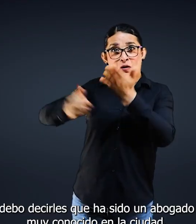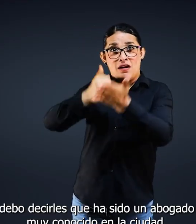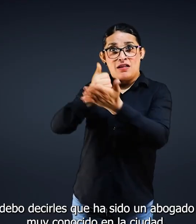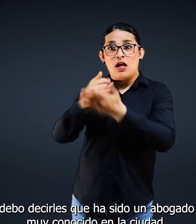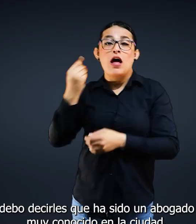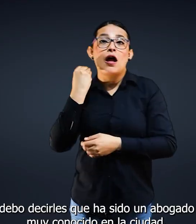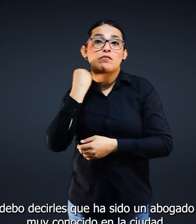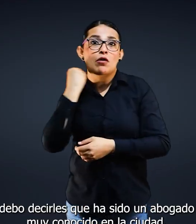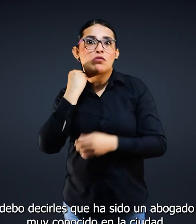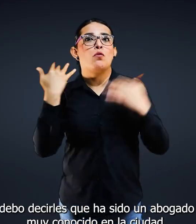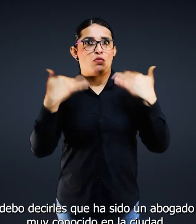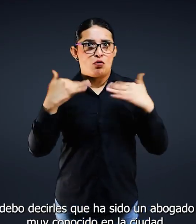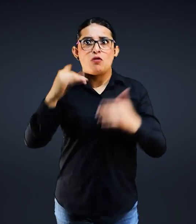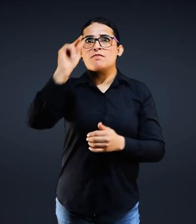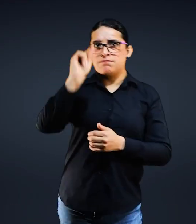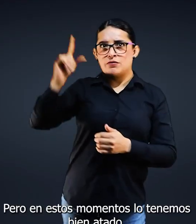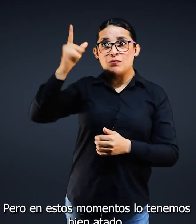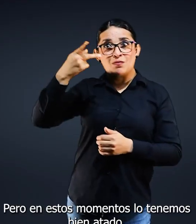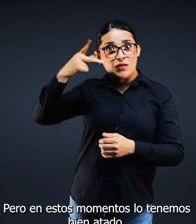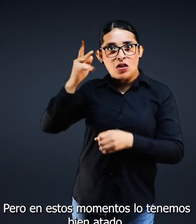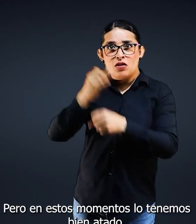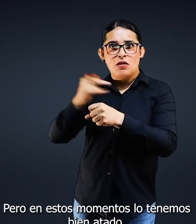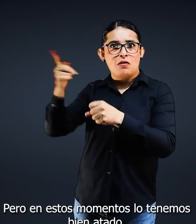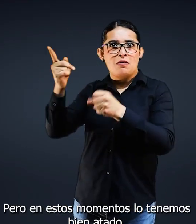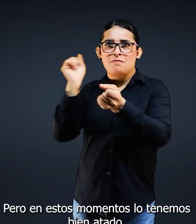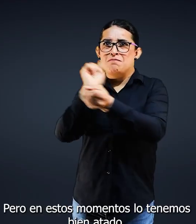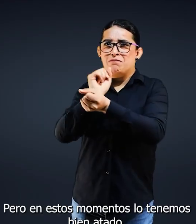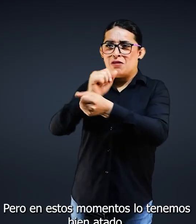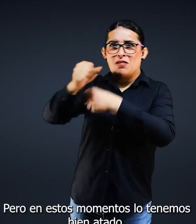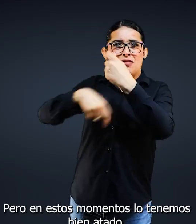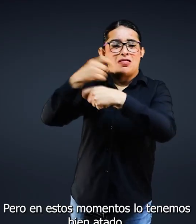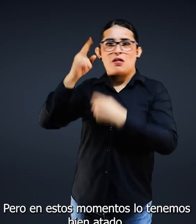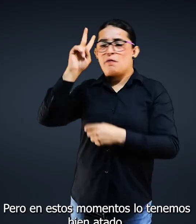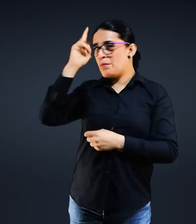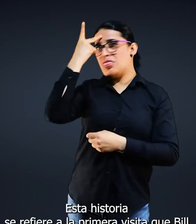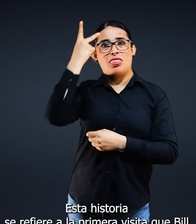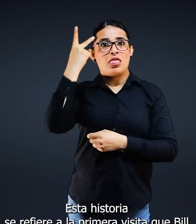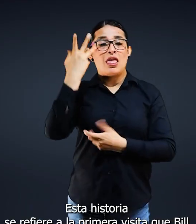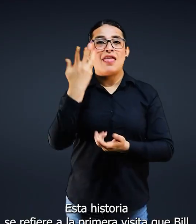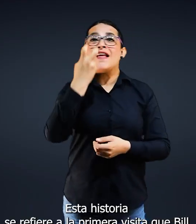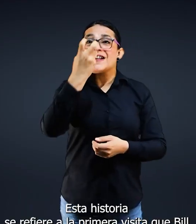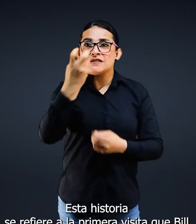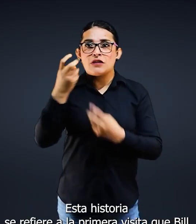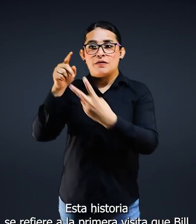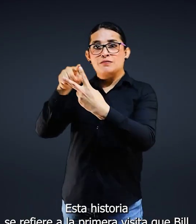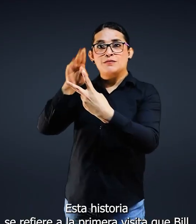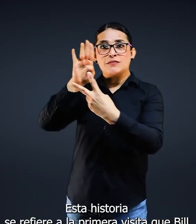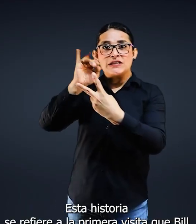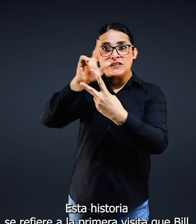abogado muy conocido en la ciudad, pero en estos momentos lo tenemos bien atado. Esta historia se refiere a la primera visita que